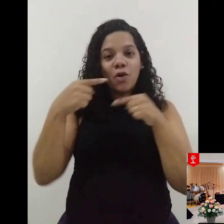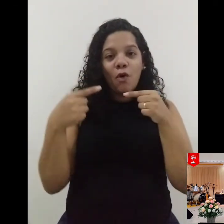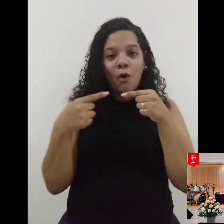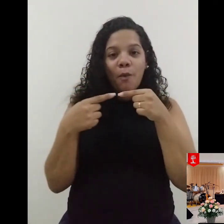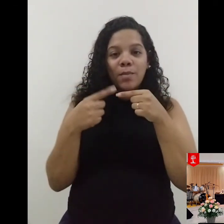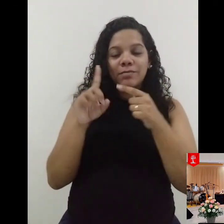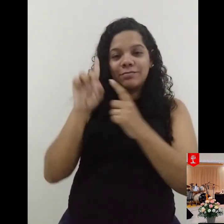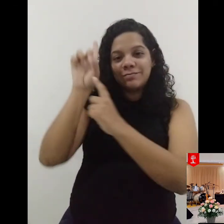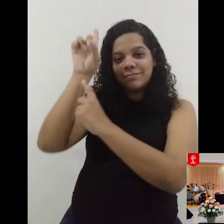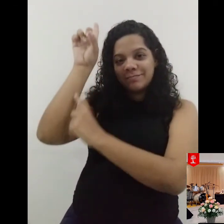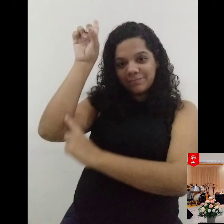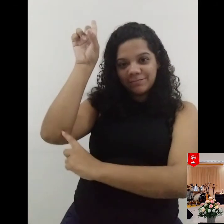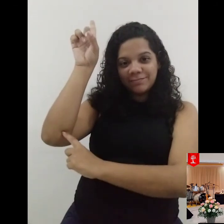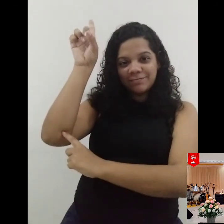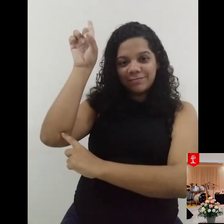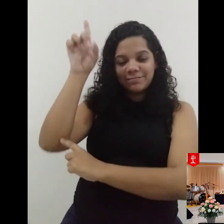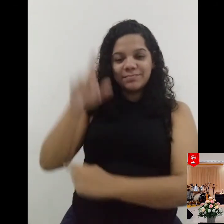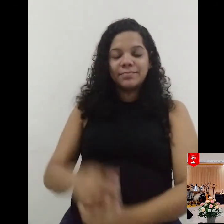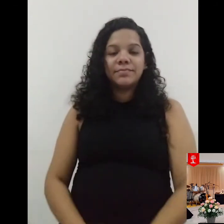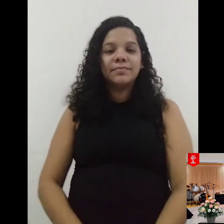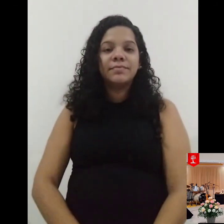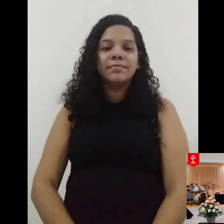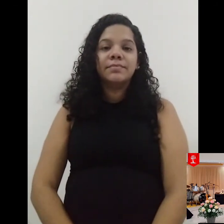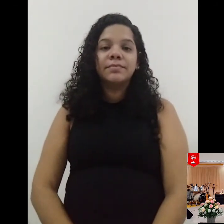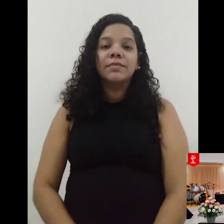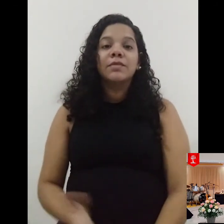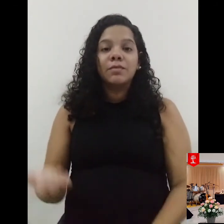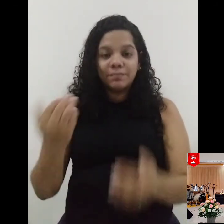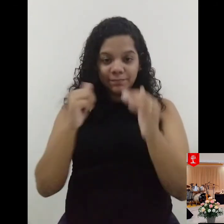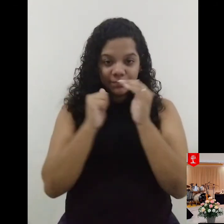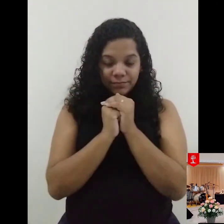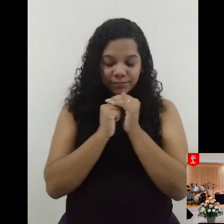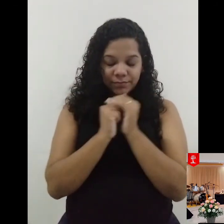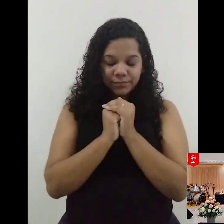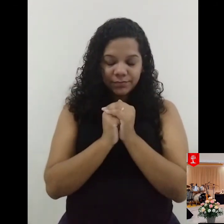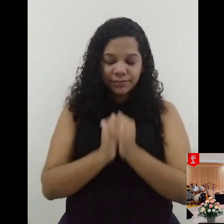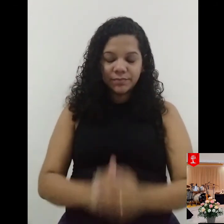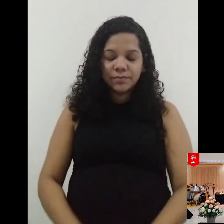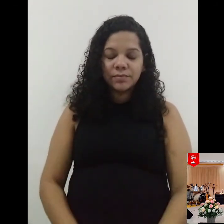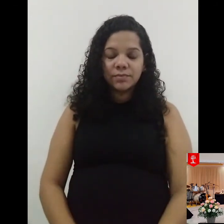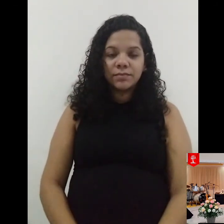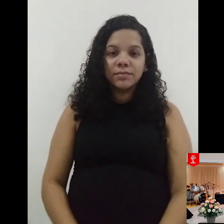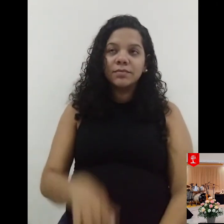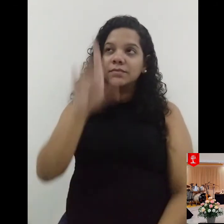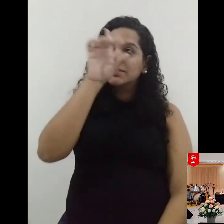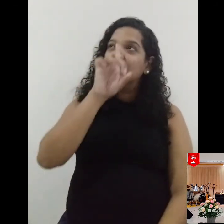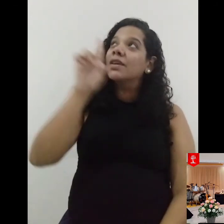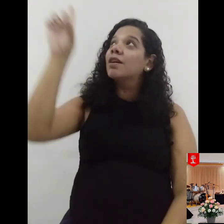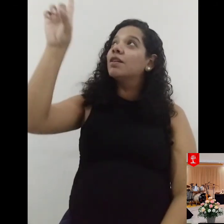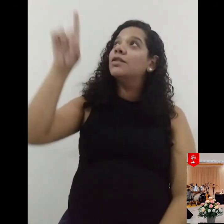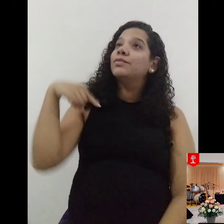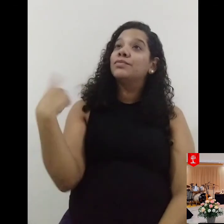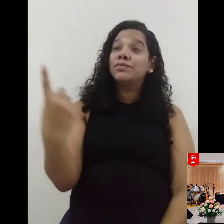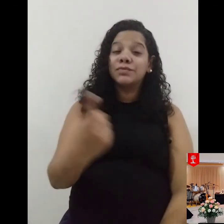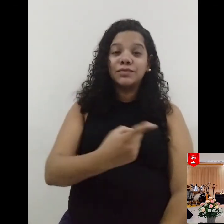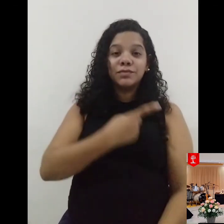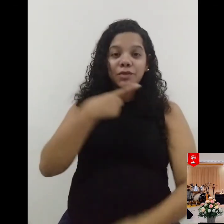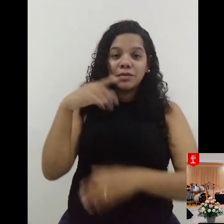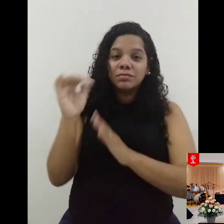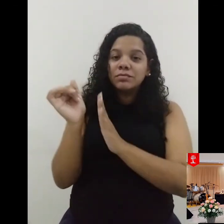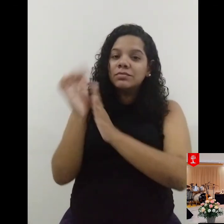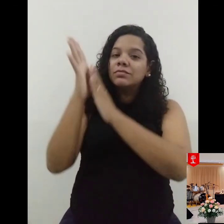convencidos daquilo que nós precisamos mudar, a nossa postura, o nosso